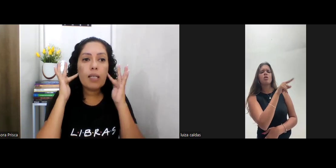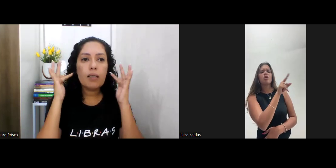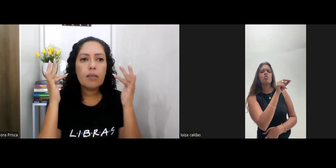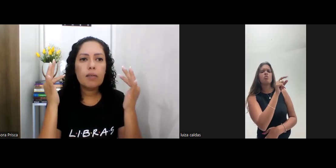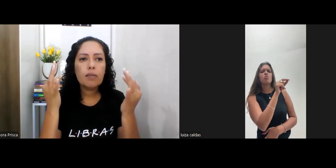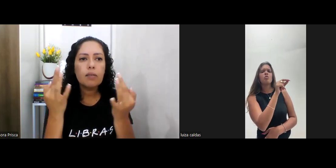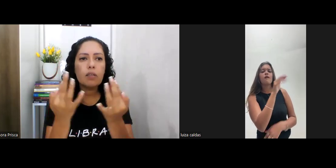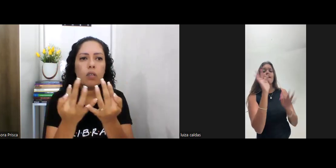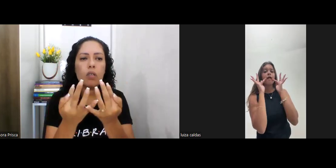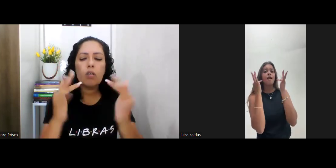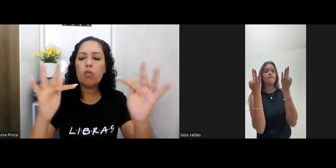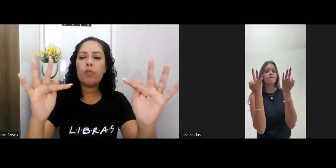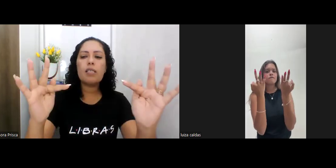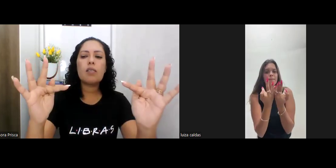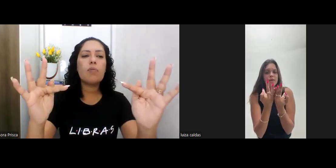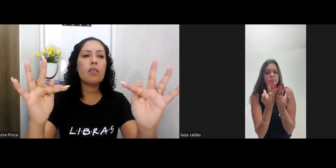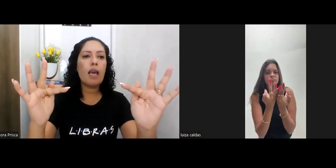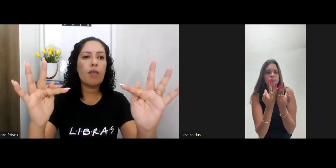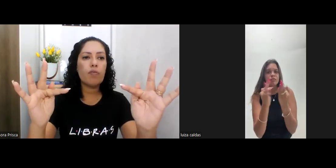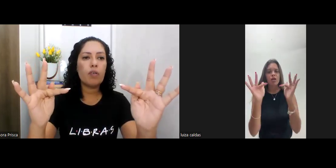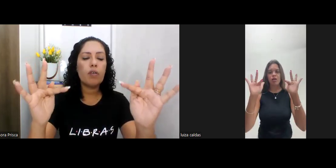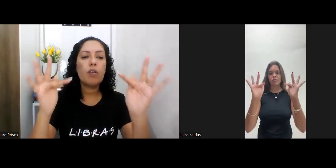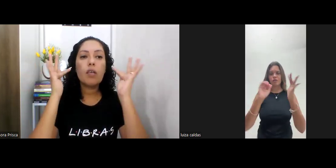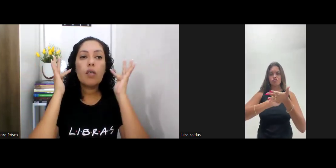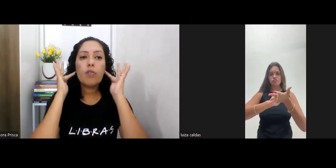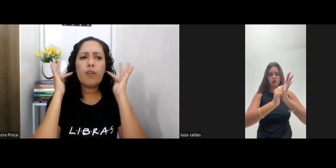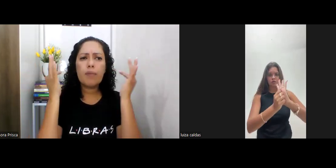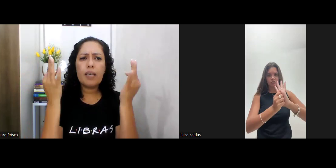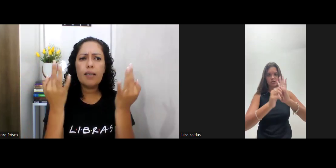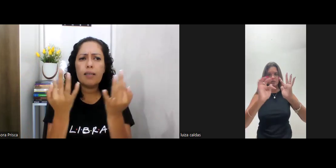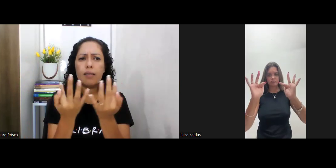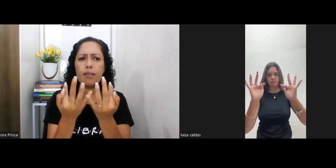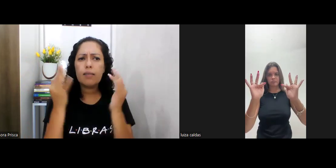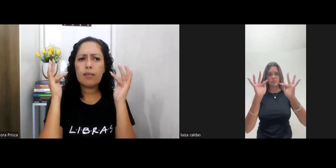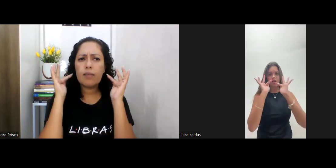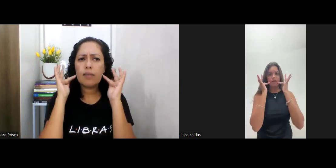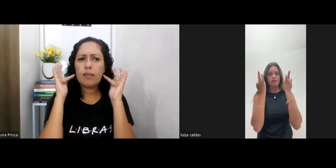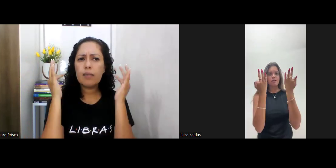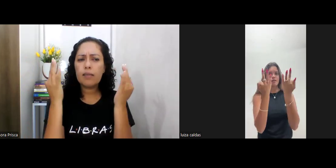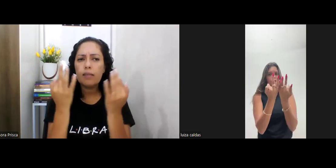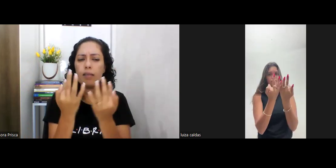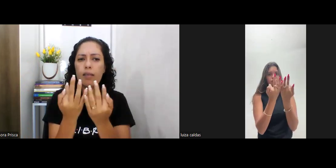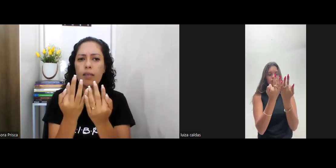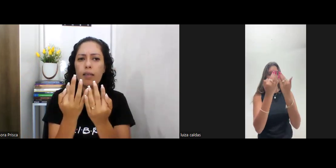É família? Configuração da mãe F. Família?